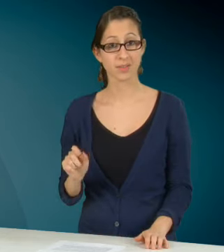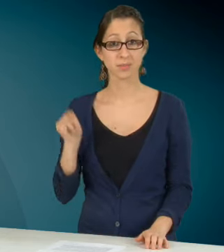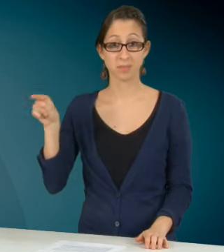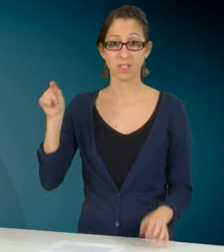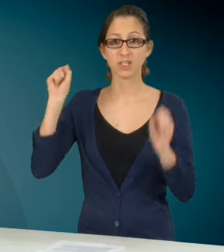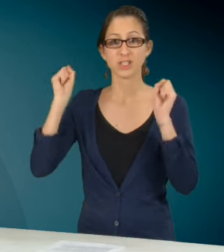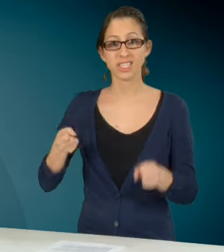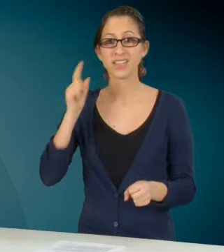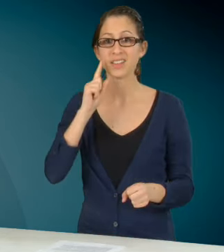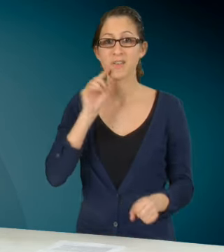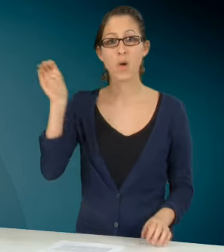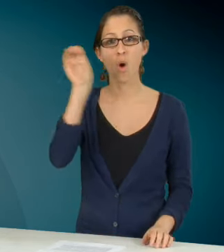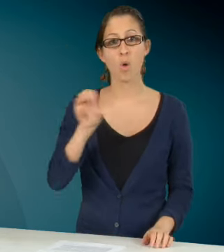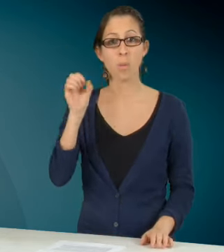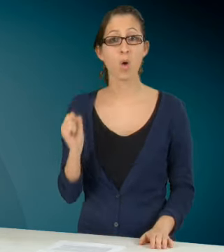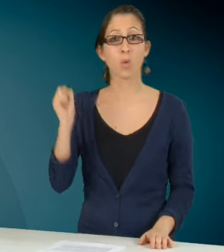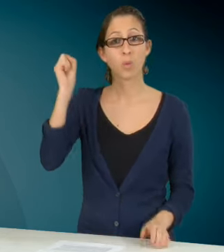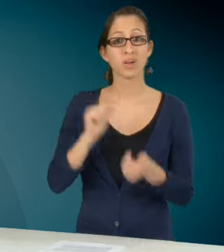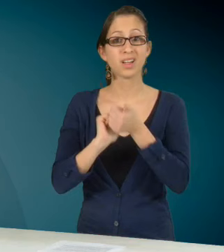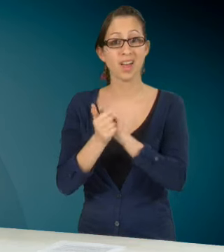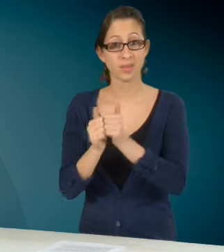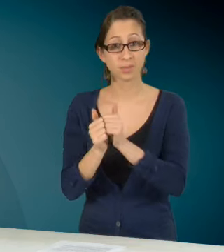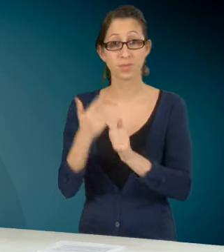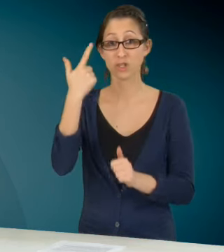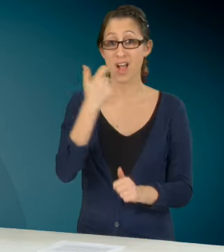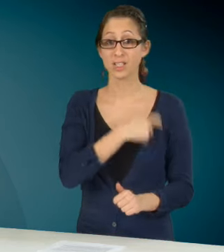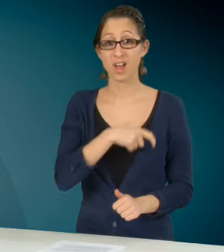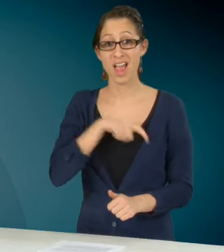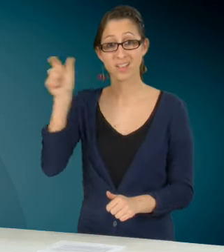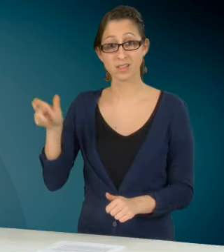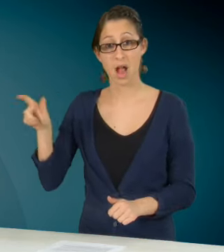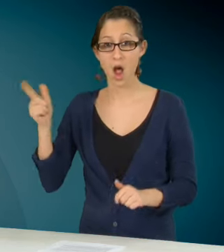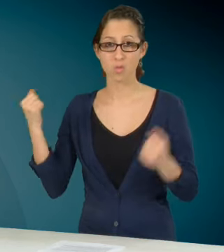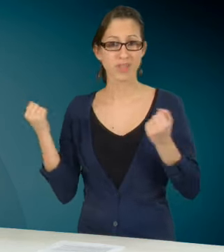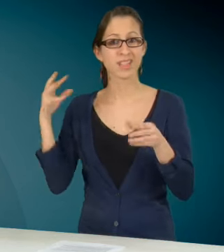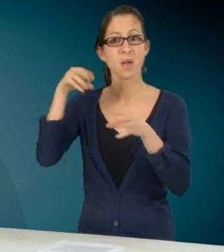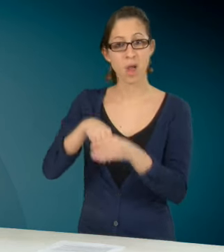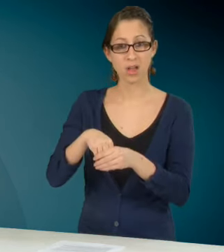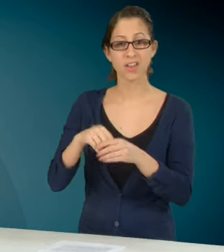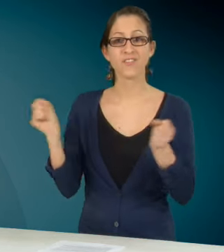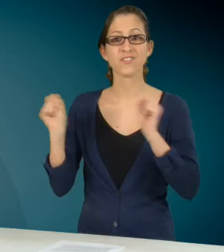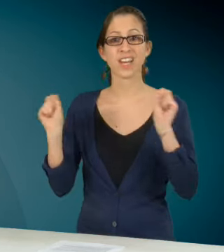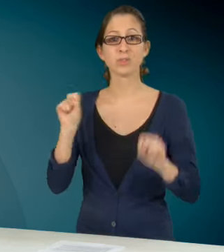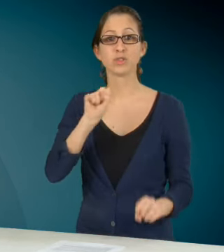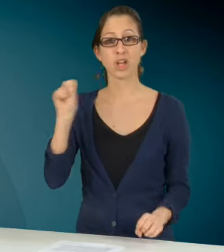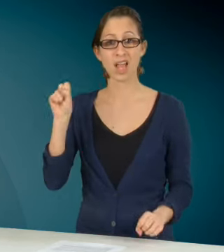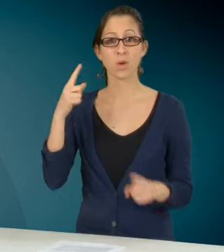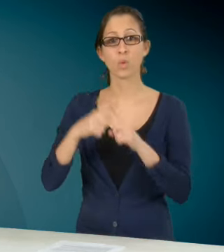der ski der europa cup 2011 statt auch zwei schweizer haben teilgenommen philipp steiner